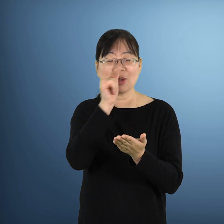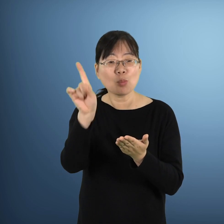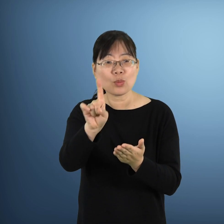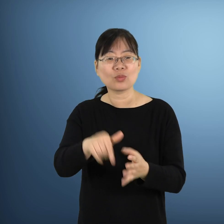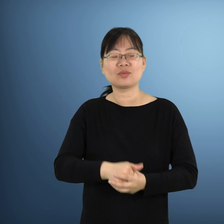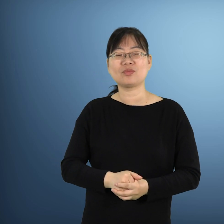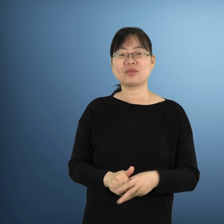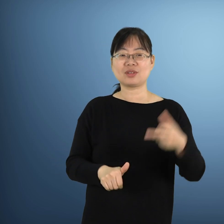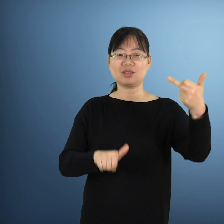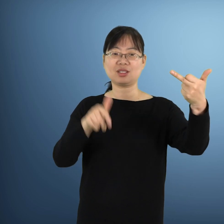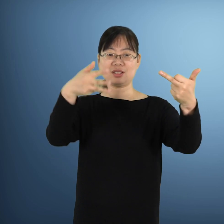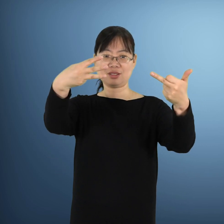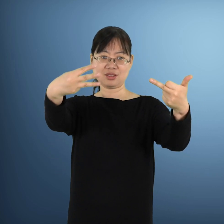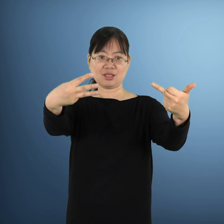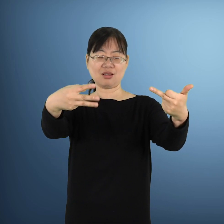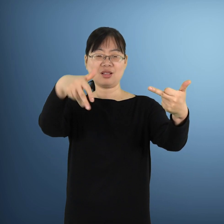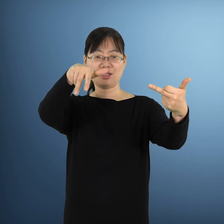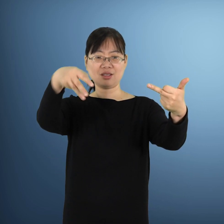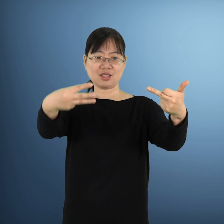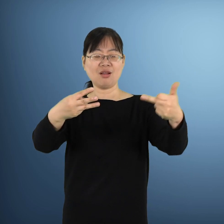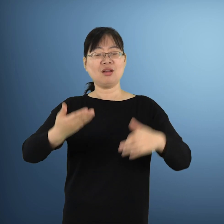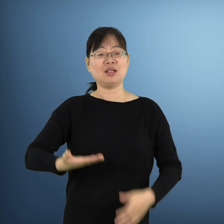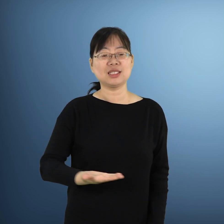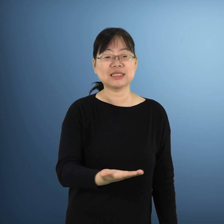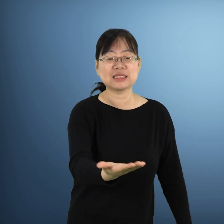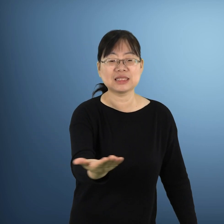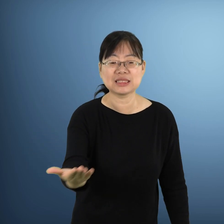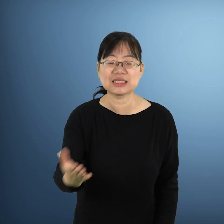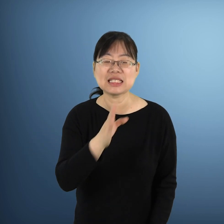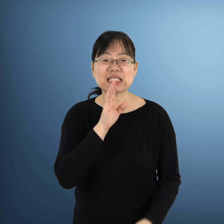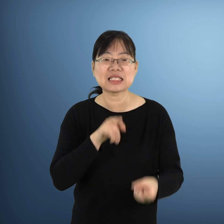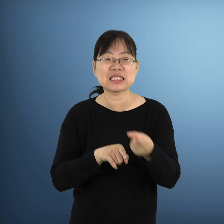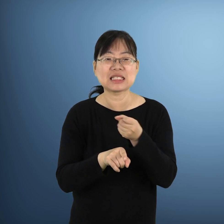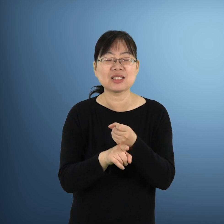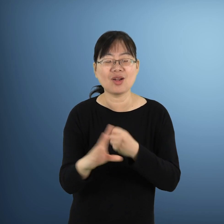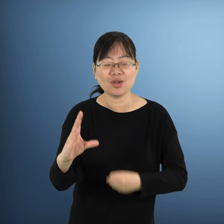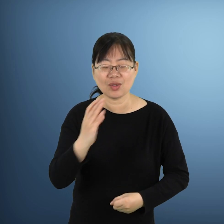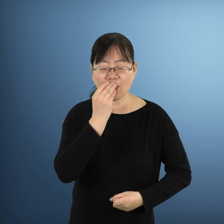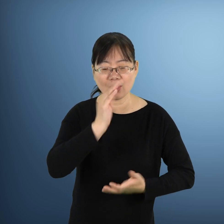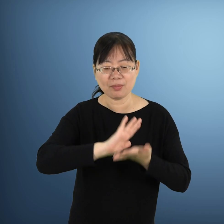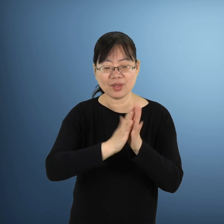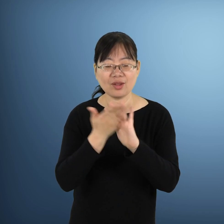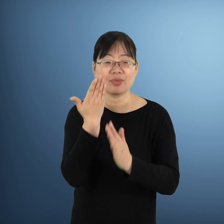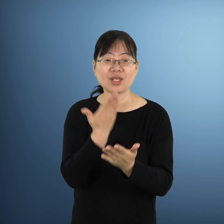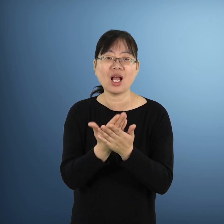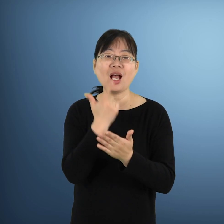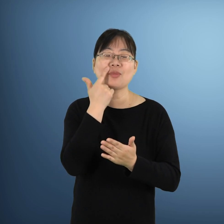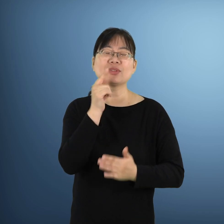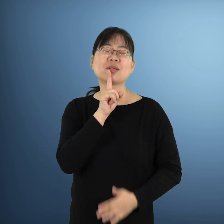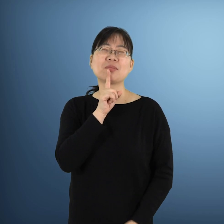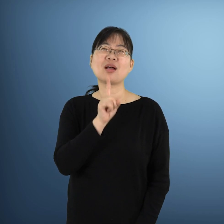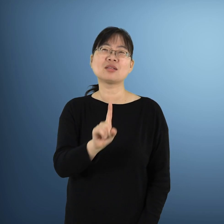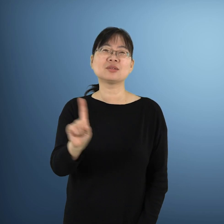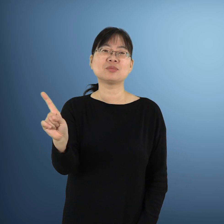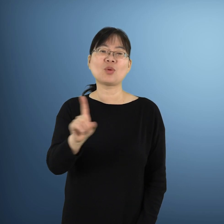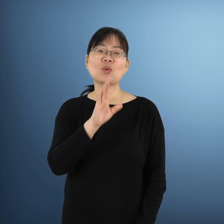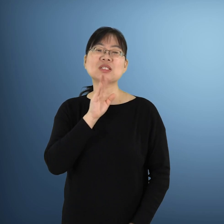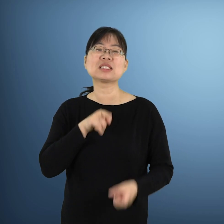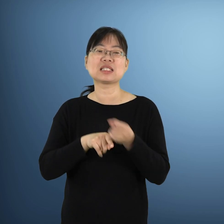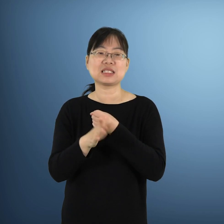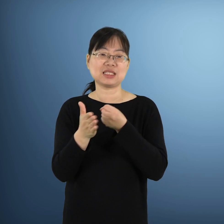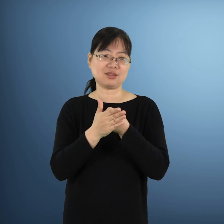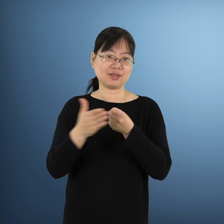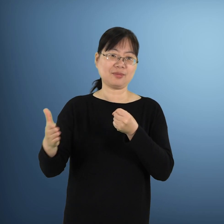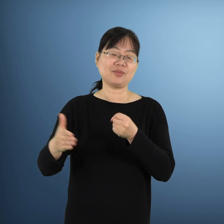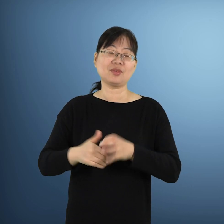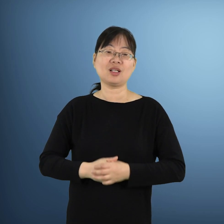보십시다. 17절. 그들을 진리로 거룩하게 하옵소서. 아버지의 말씀은